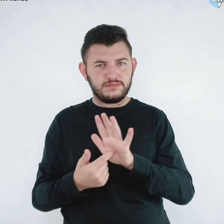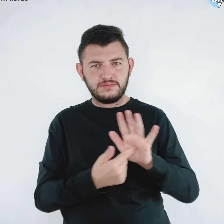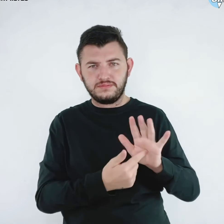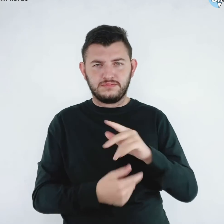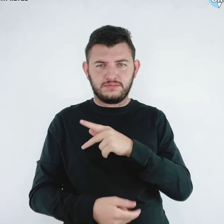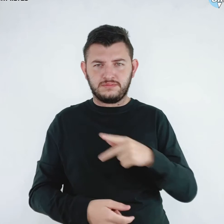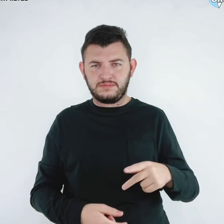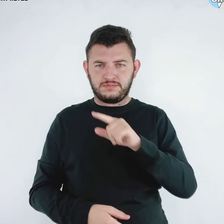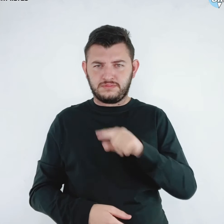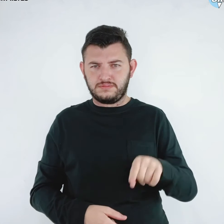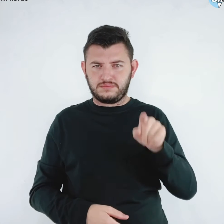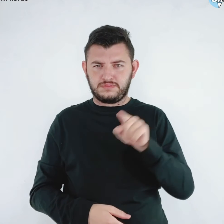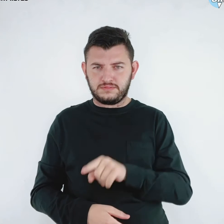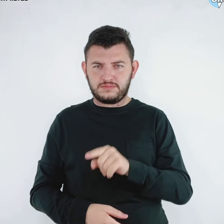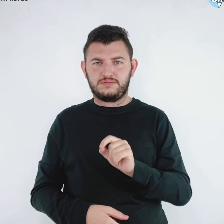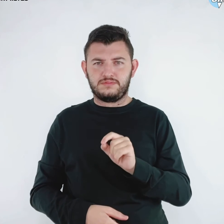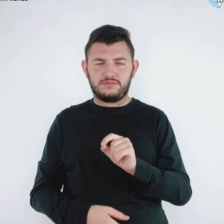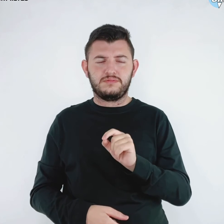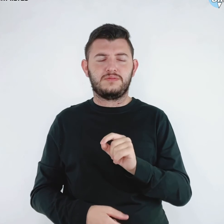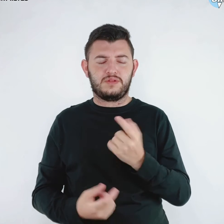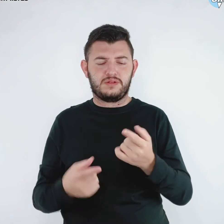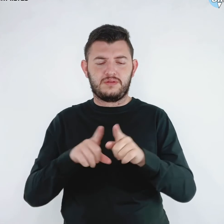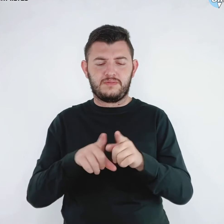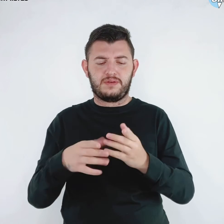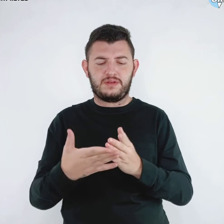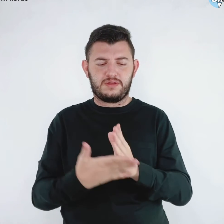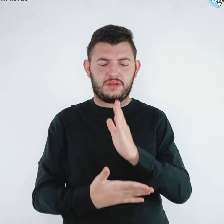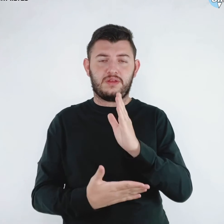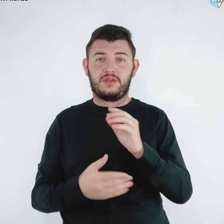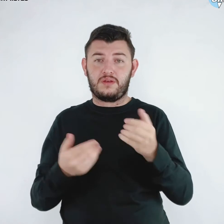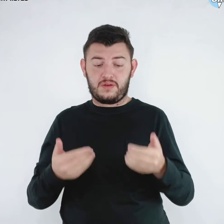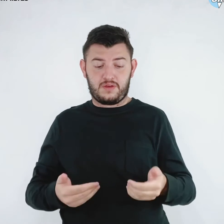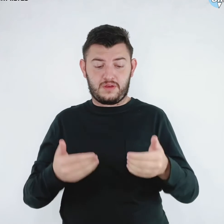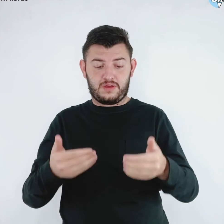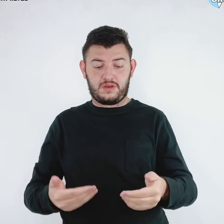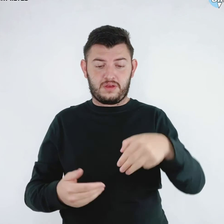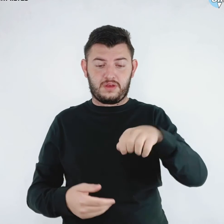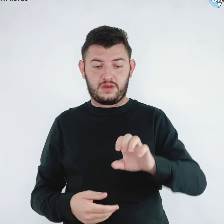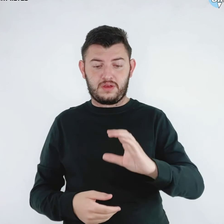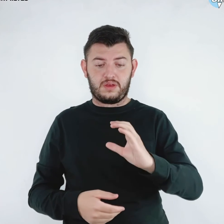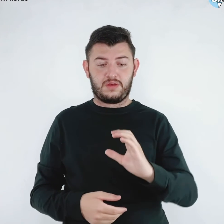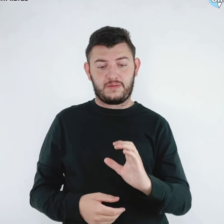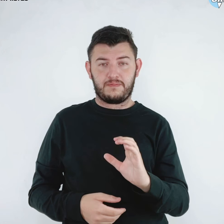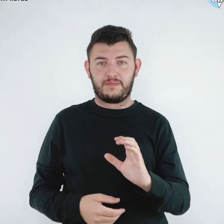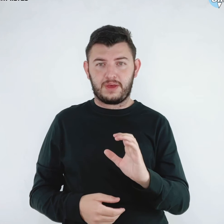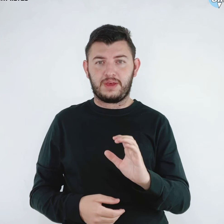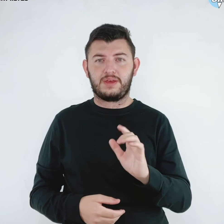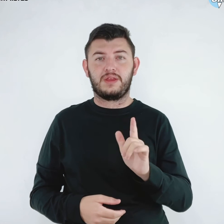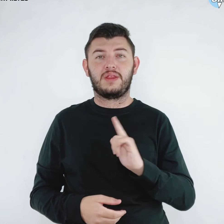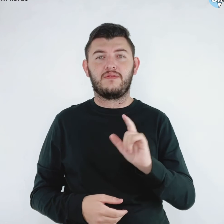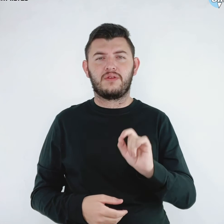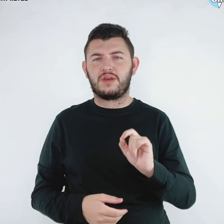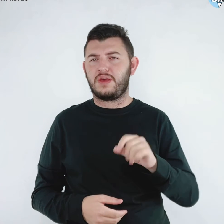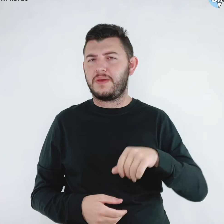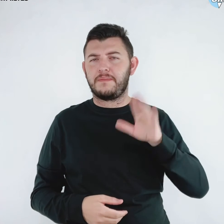a sanção presidencial também deu ao MEC o maior contingenciamento da